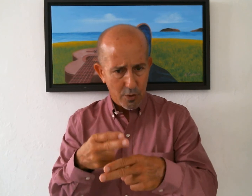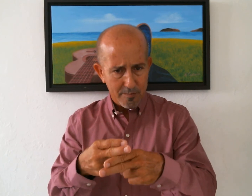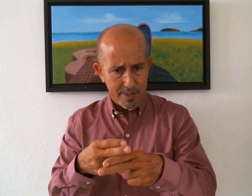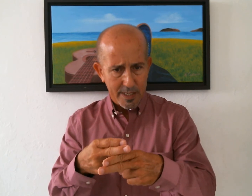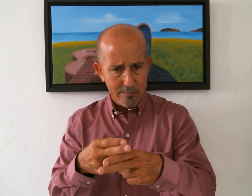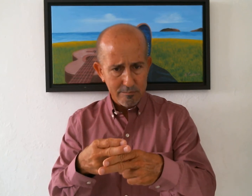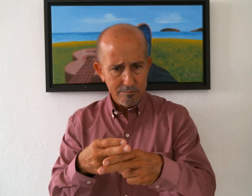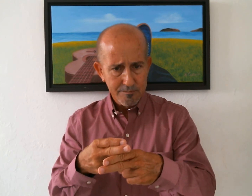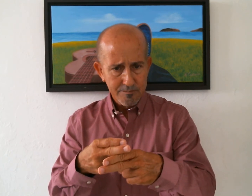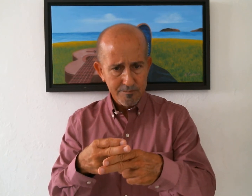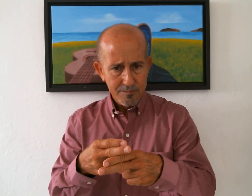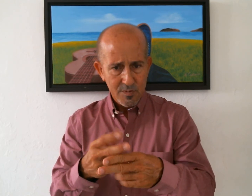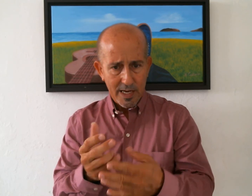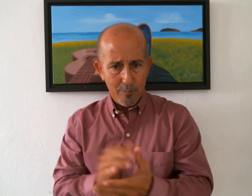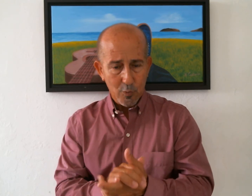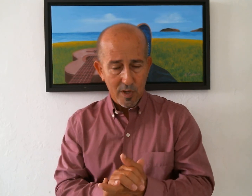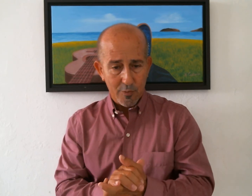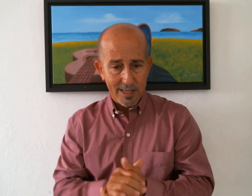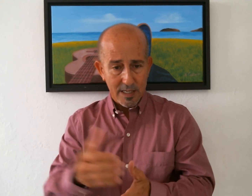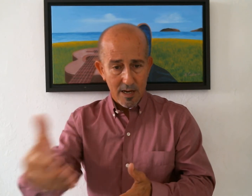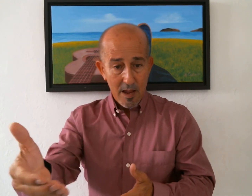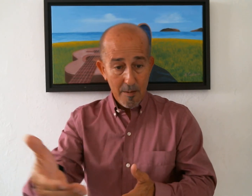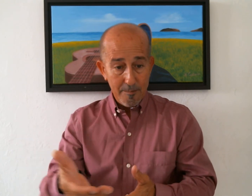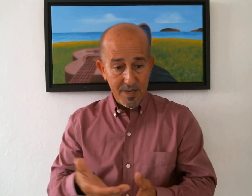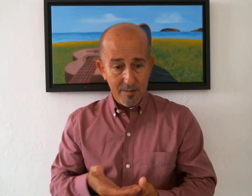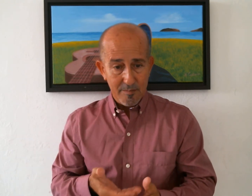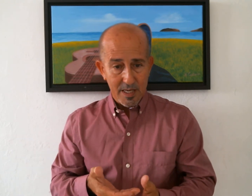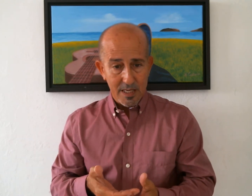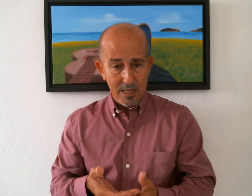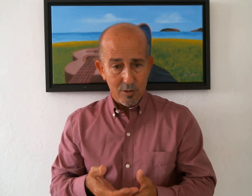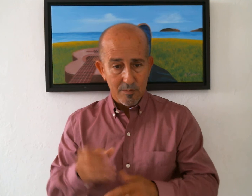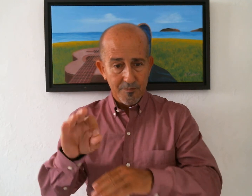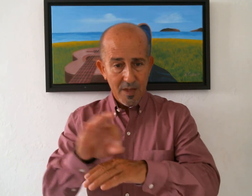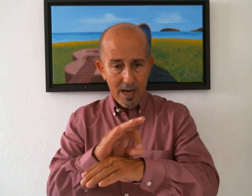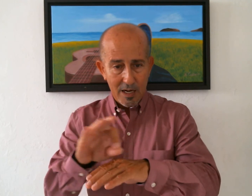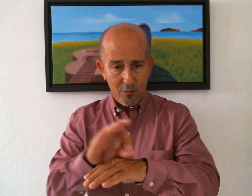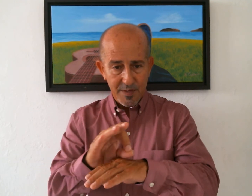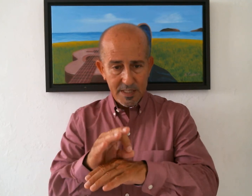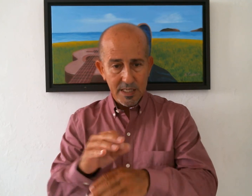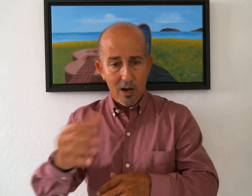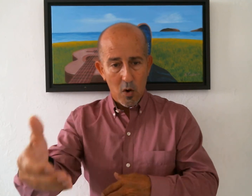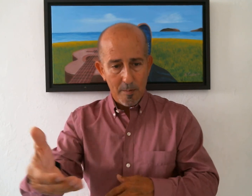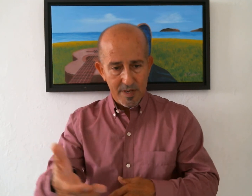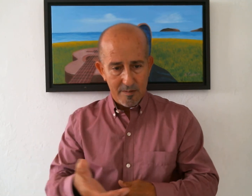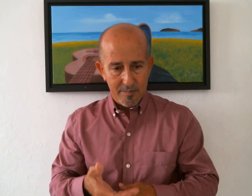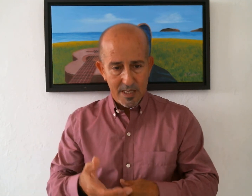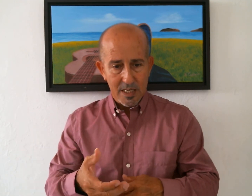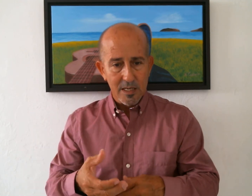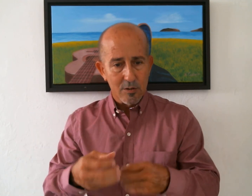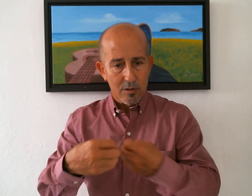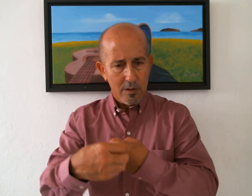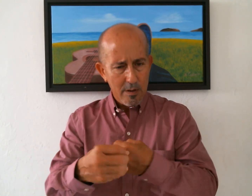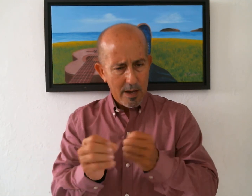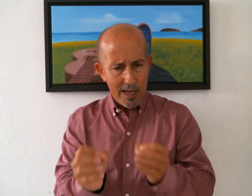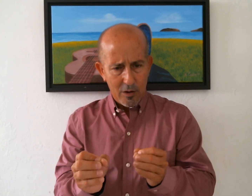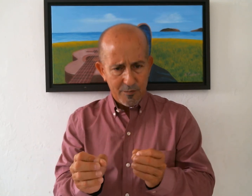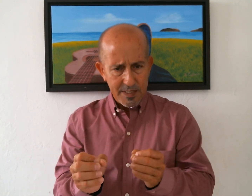nombre. O sea que usted puede hacer bienvenido a la oficina, ¿no? Bienvenido a la